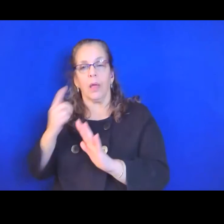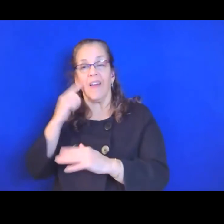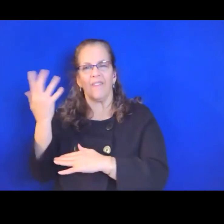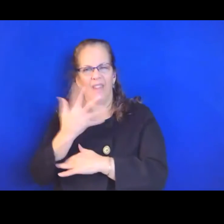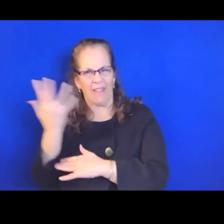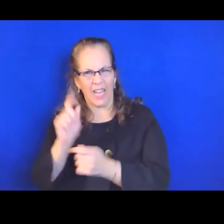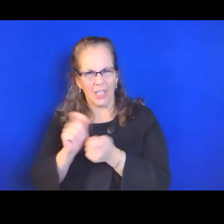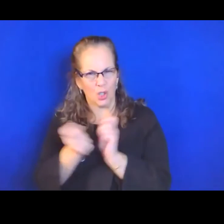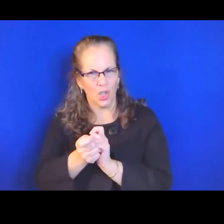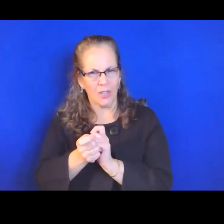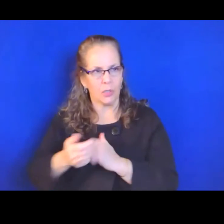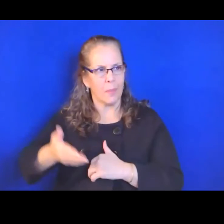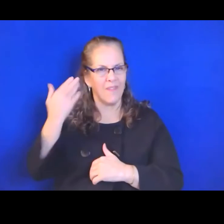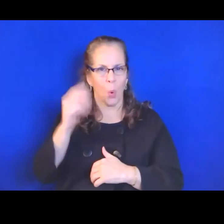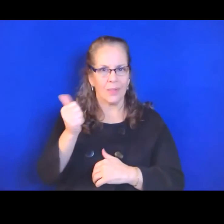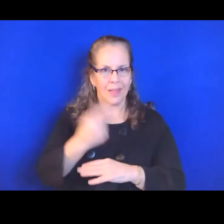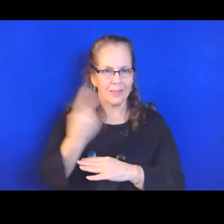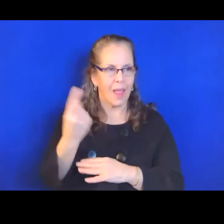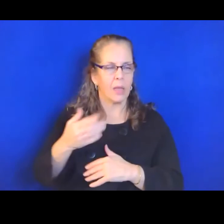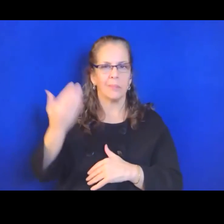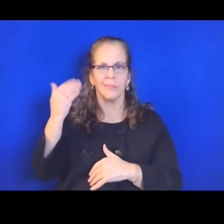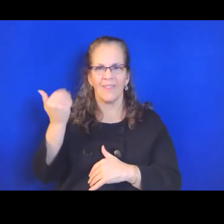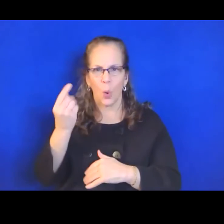进呢？